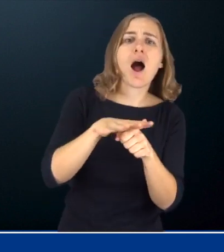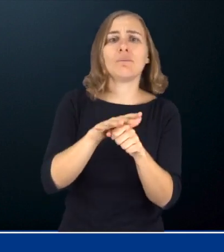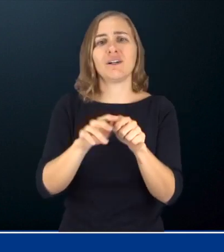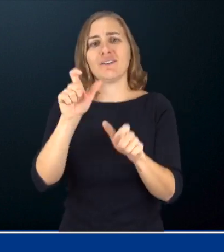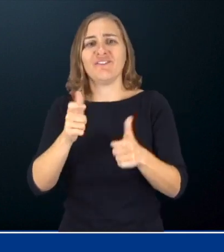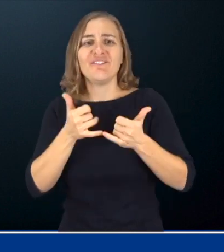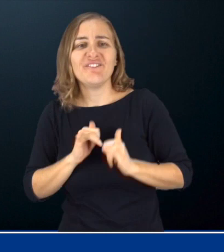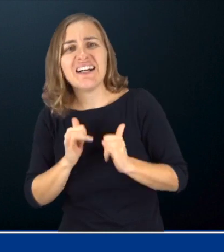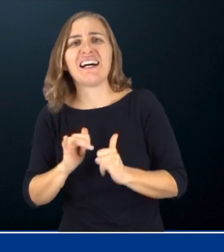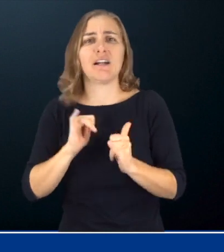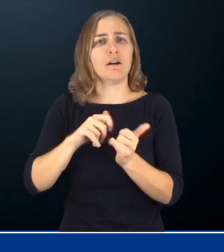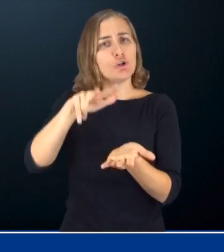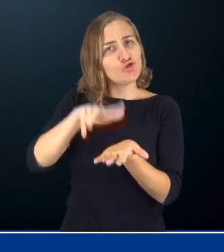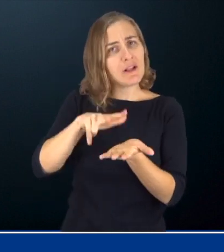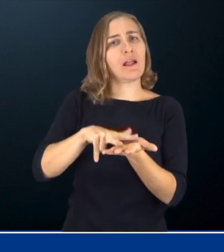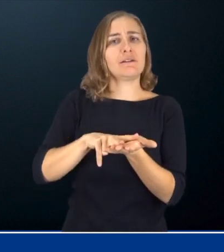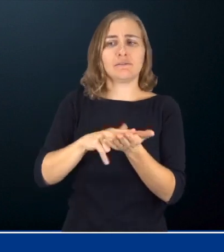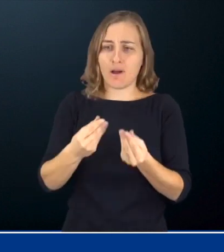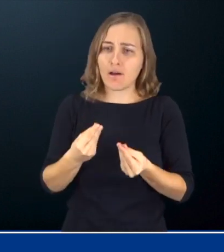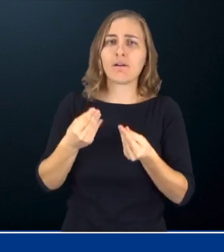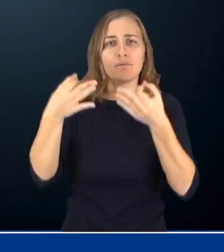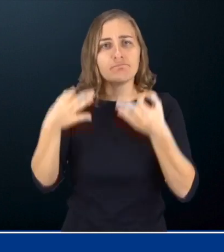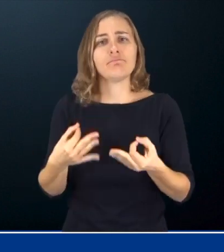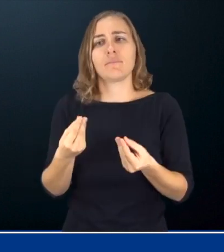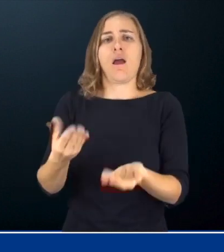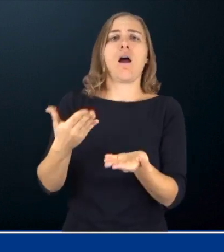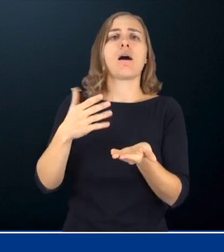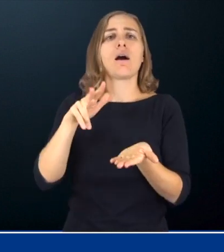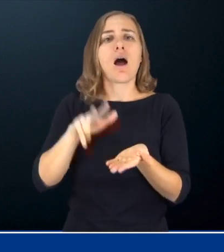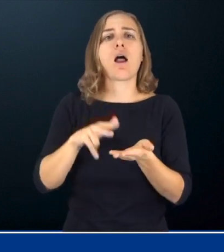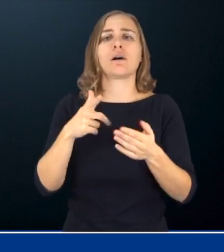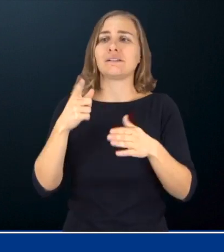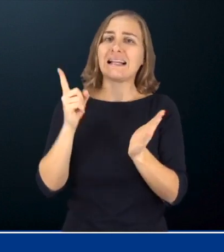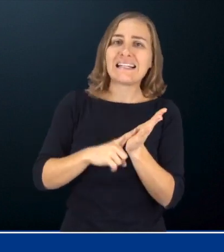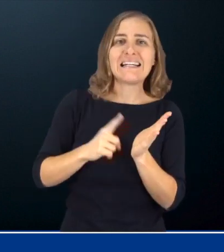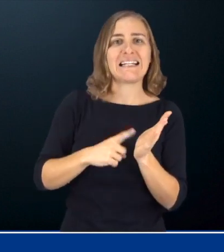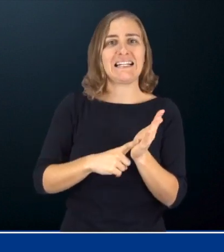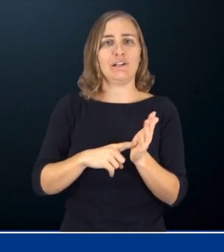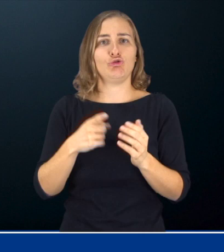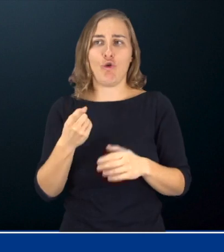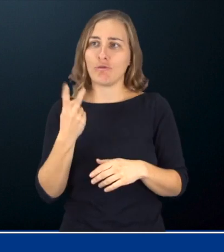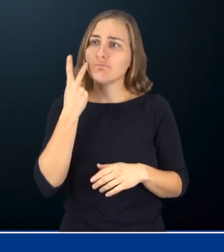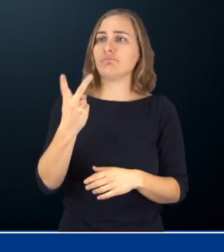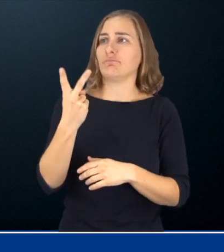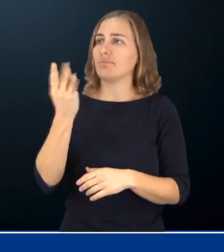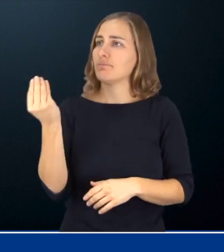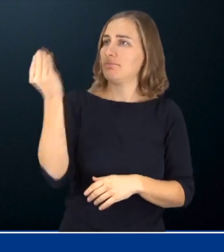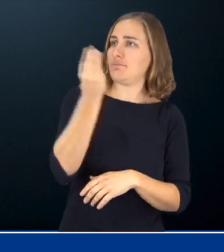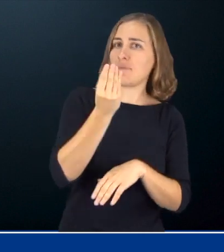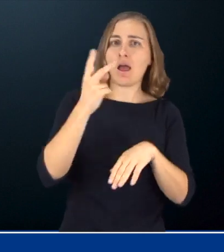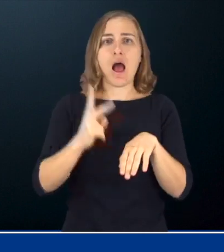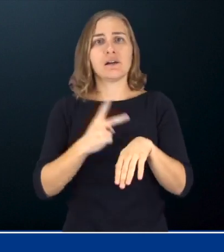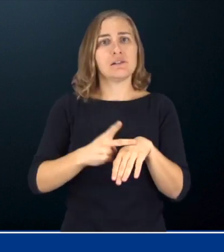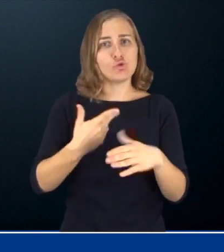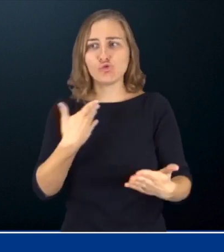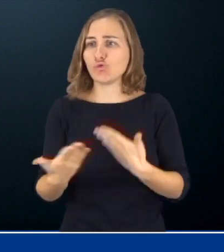Per questo si vuole dare certezza alle famiglie e ai loro figli di vedere la garanzia del diritto allo studio, con la previsione di un